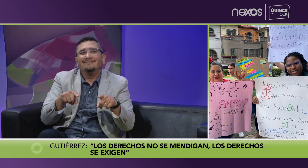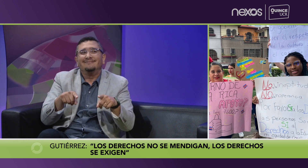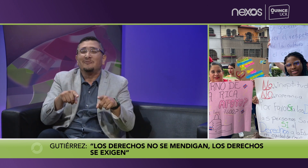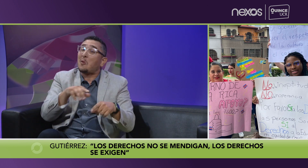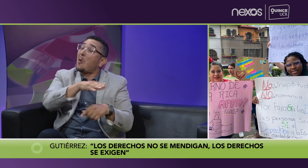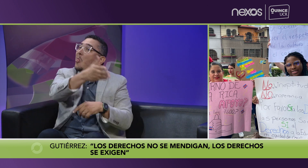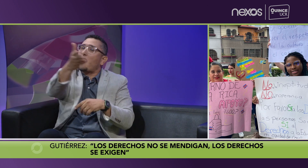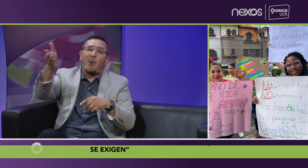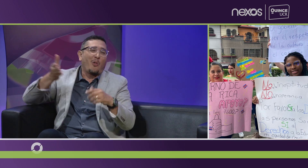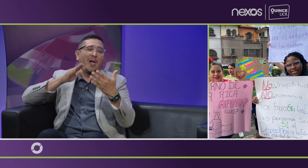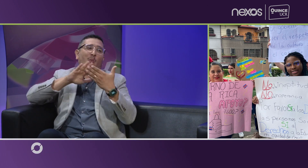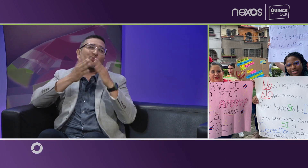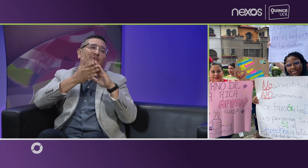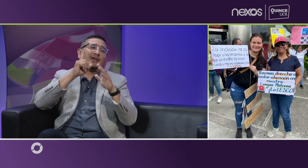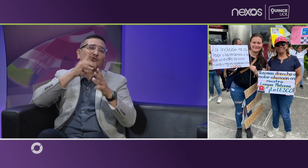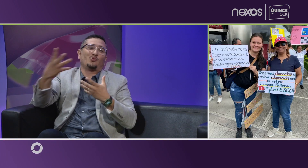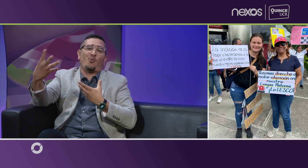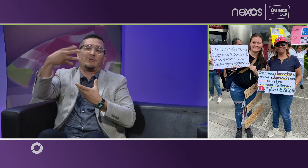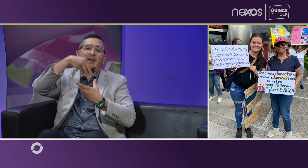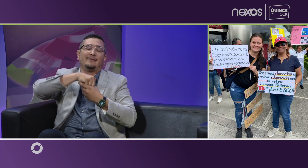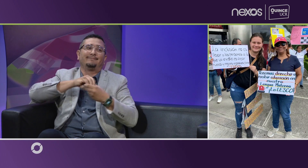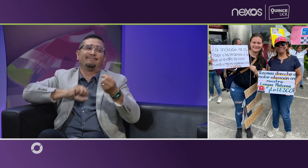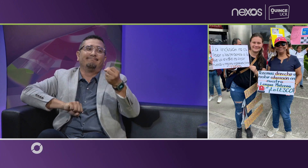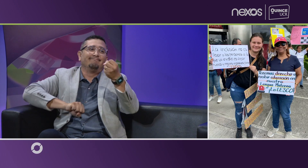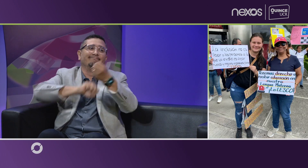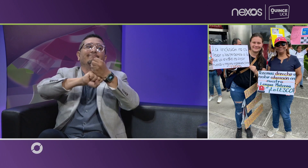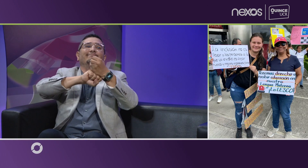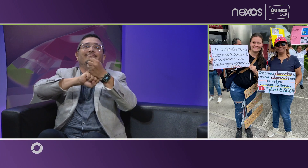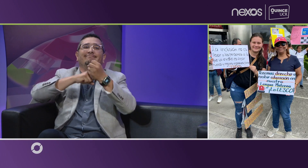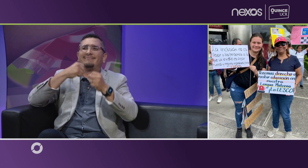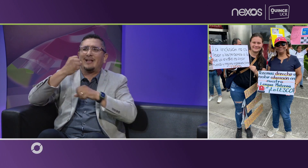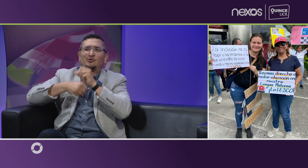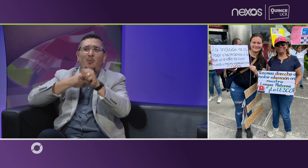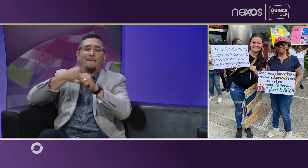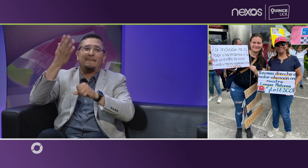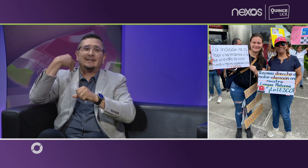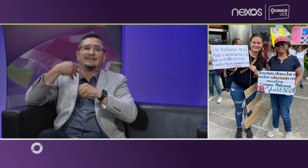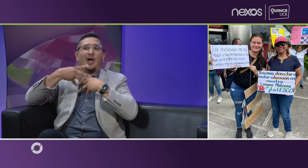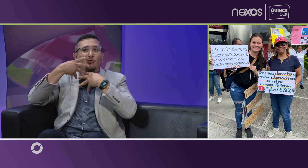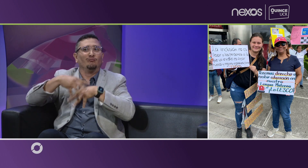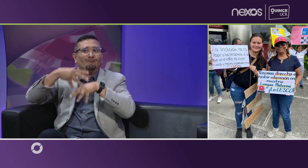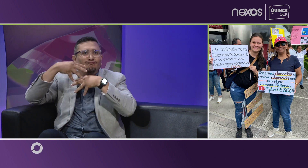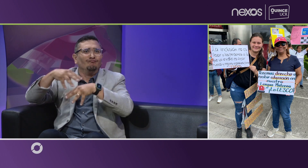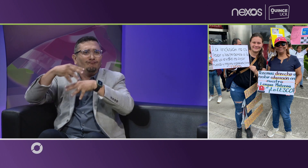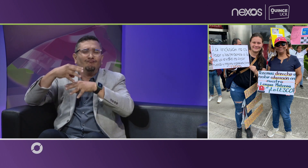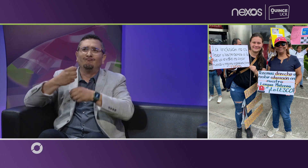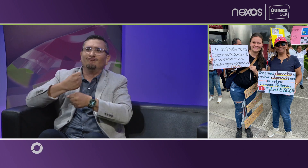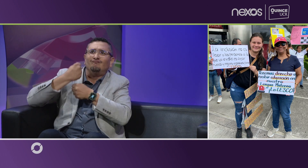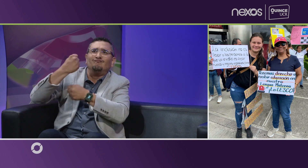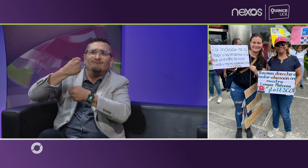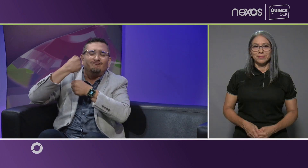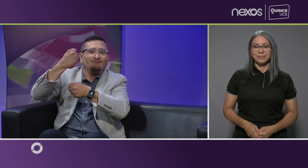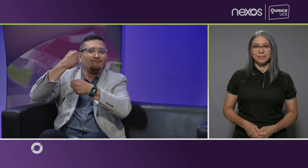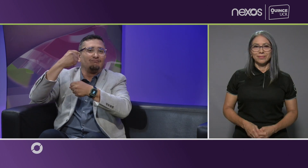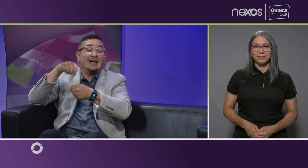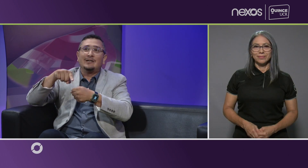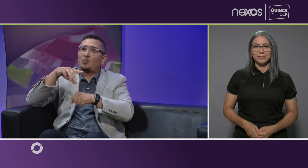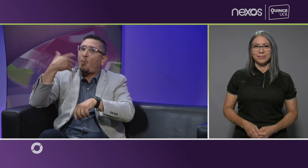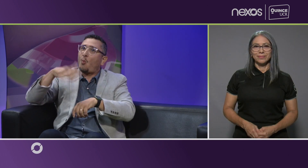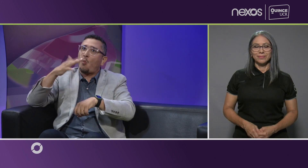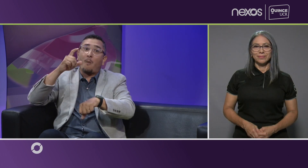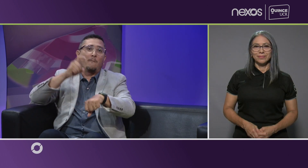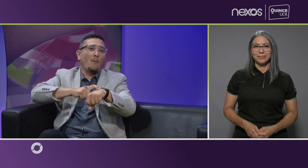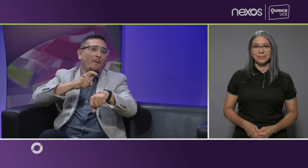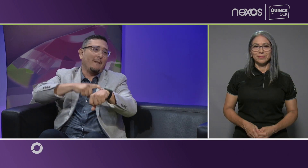¿Cómo? Bueno, la comunidad sorda va a estar apoyando precisamente cuando sea